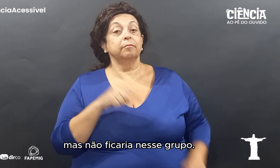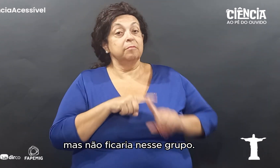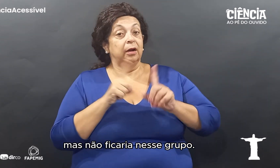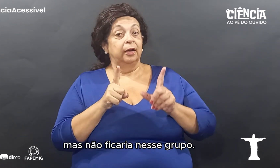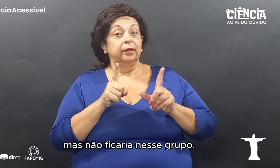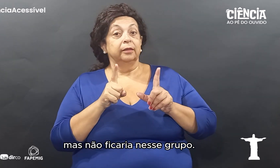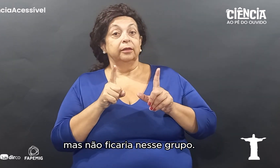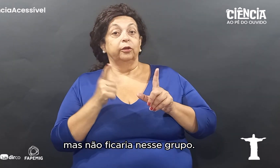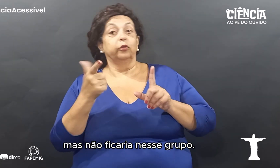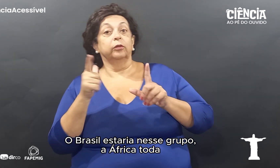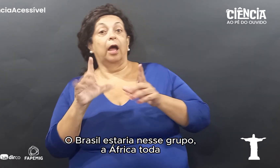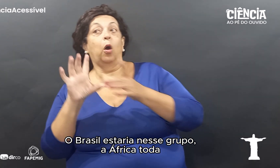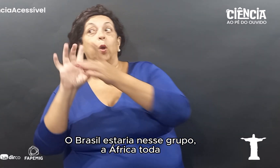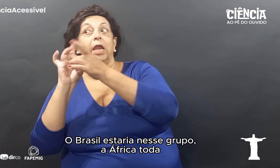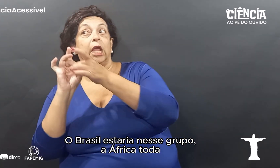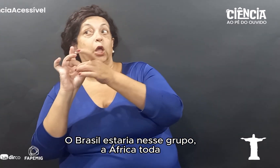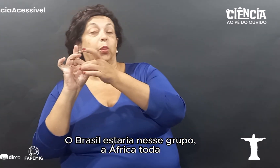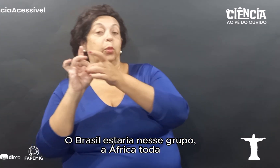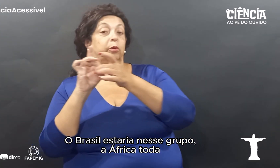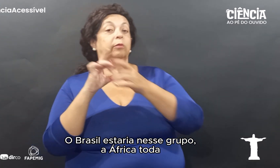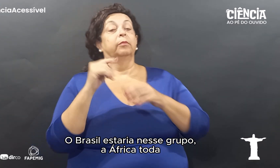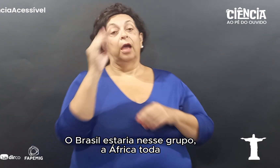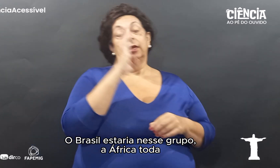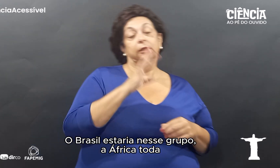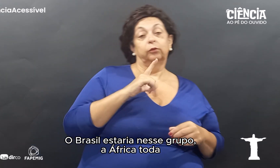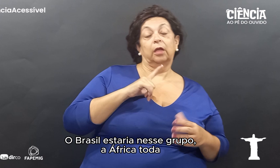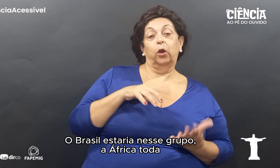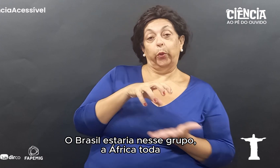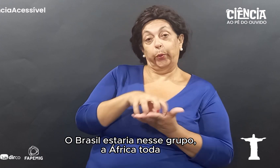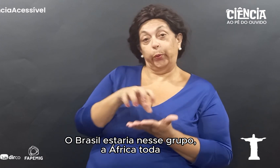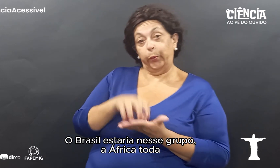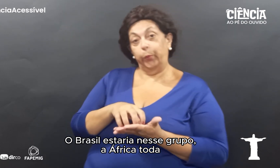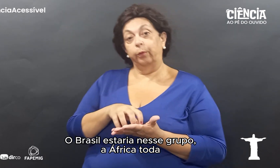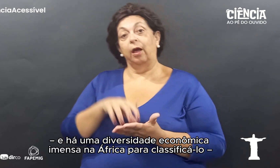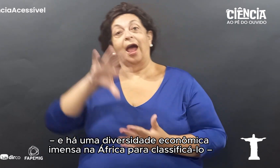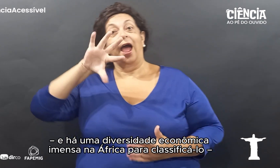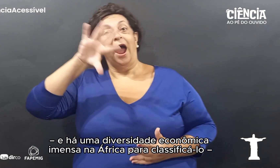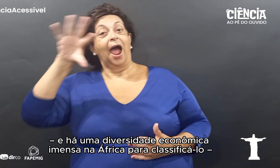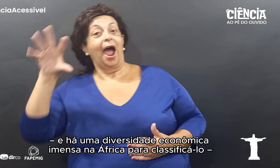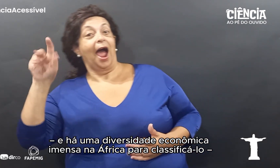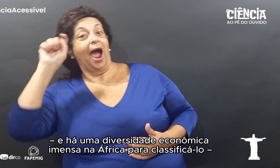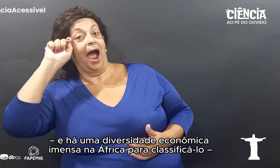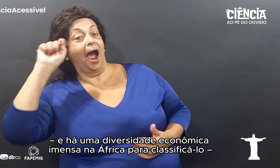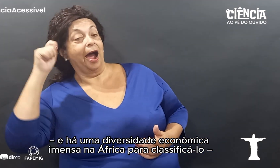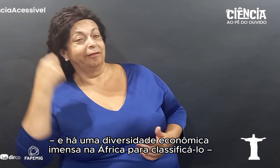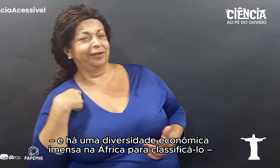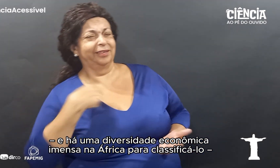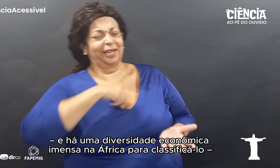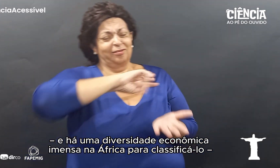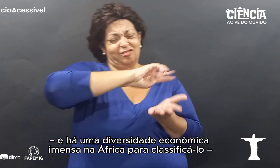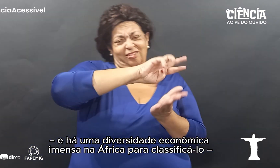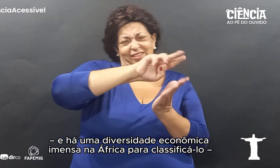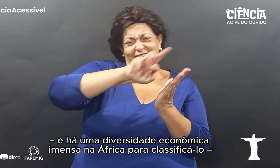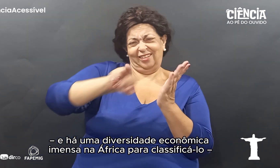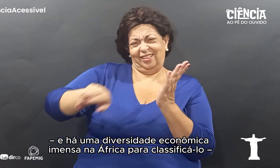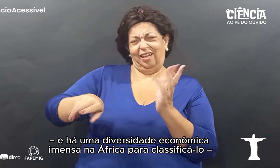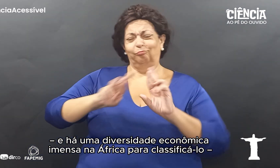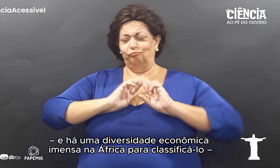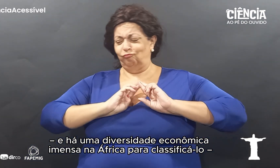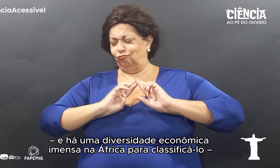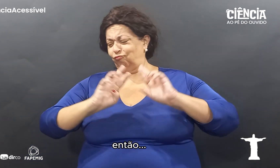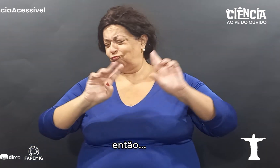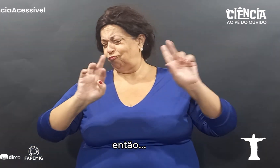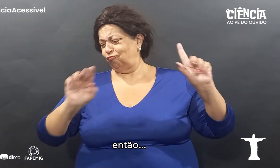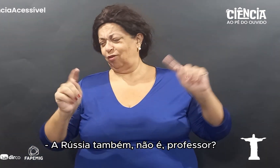mas não ficaria nesse grupo. O Brasil estaria nesse grupo, a África toda, e há uma diversidade econômica imensa na África